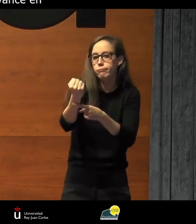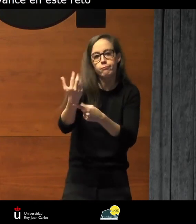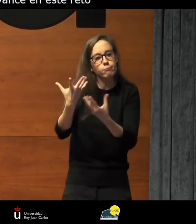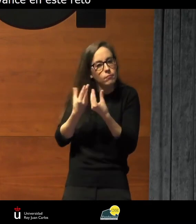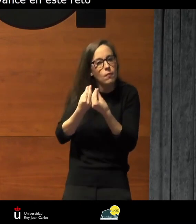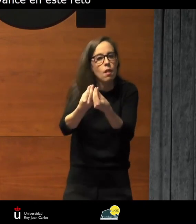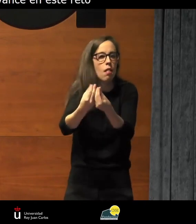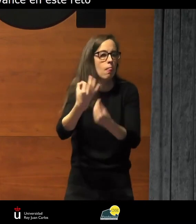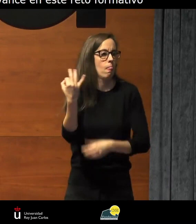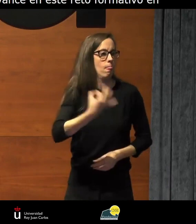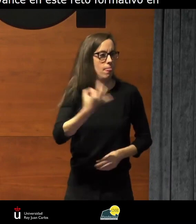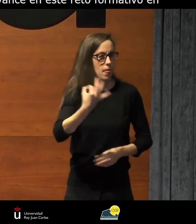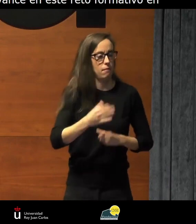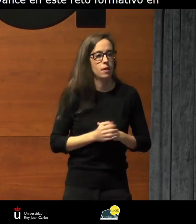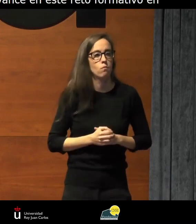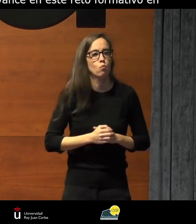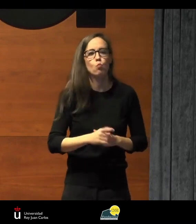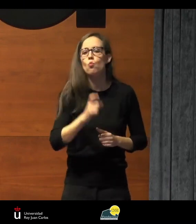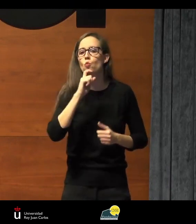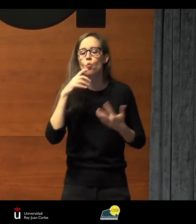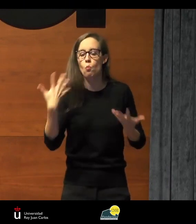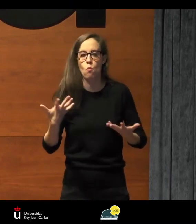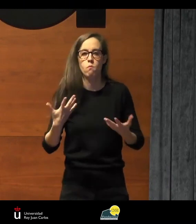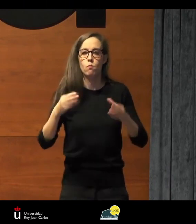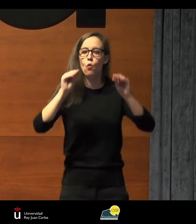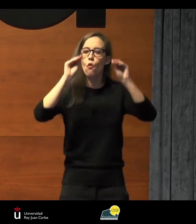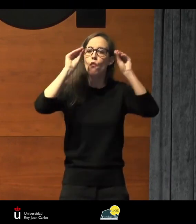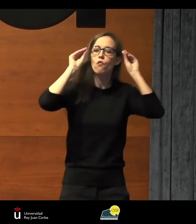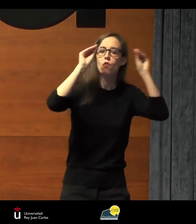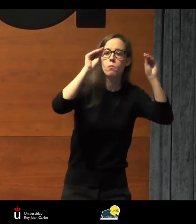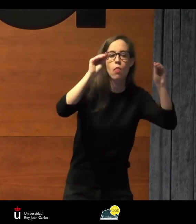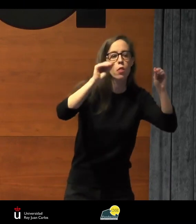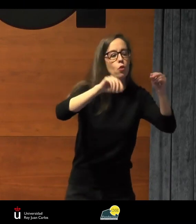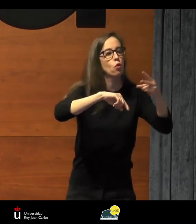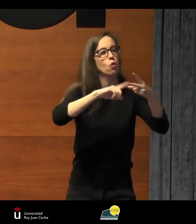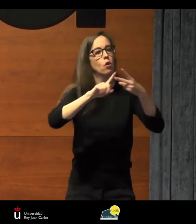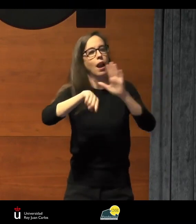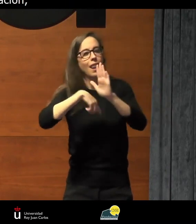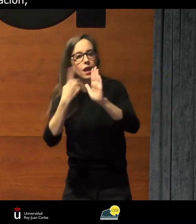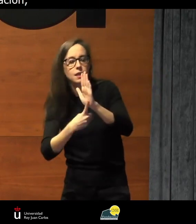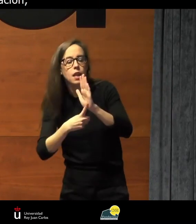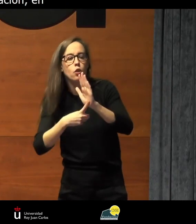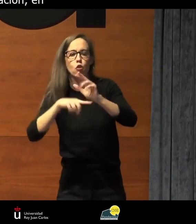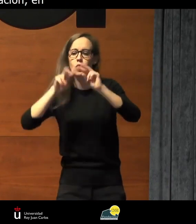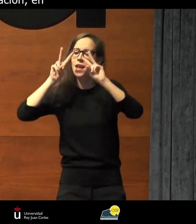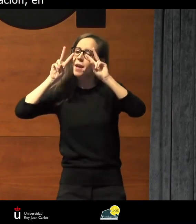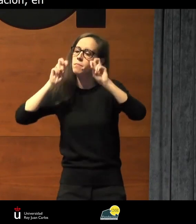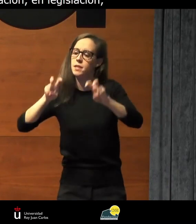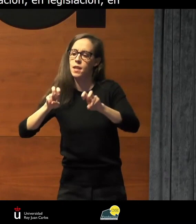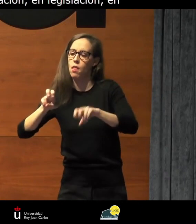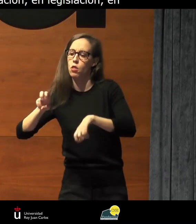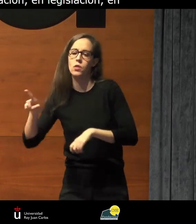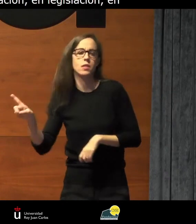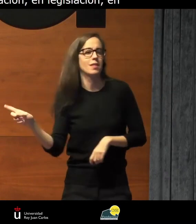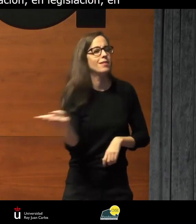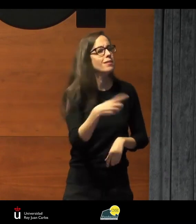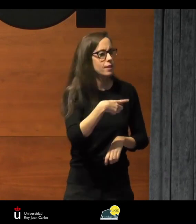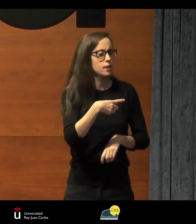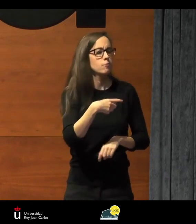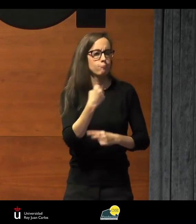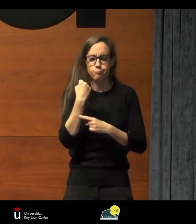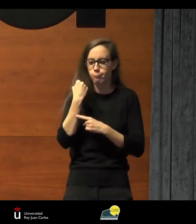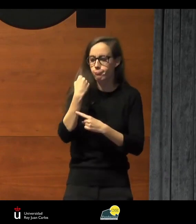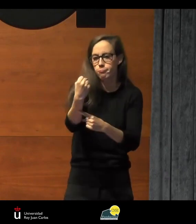dimensiones, en formación, en legislación, en investigación. Que se aumenten